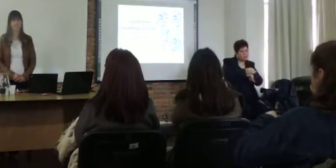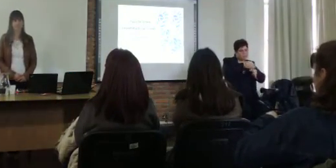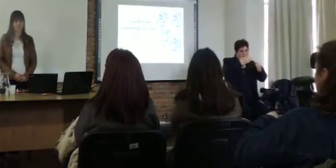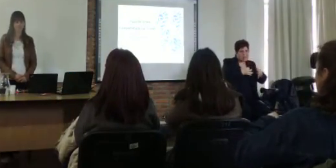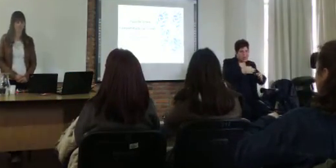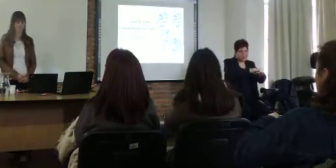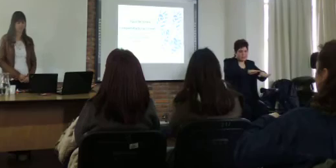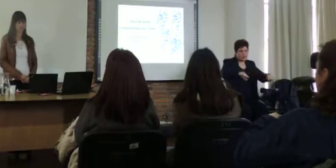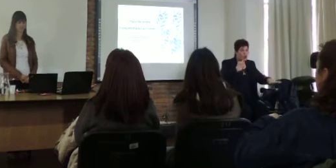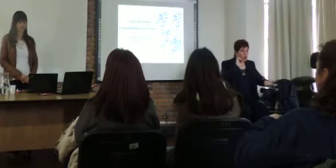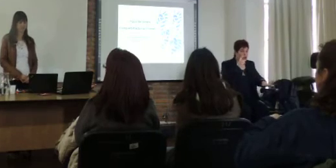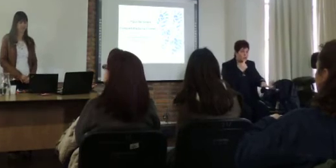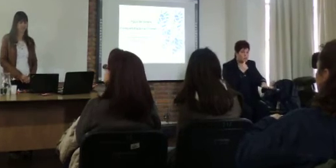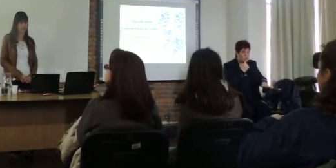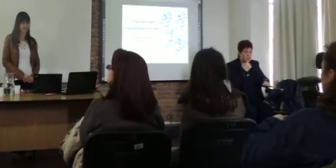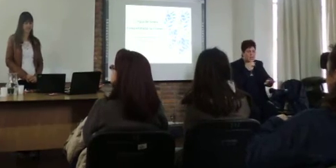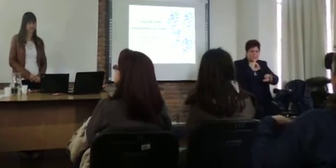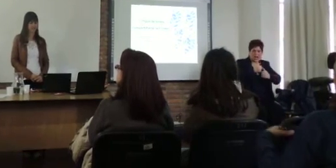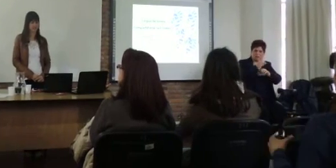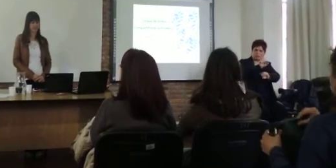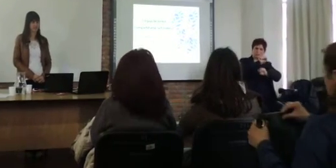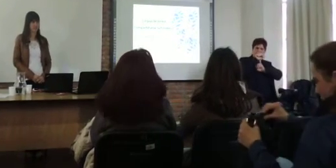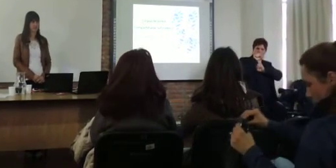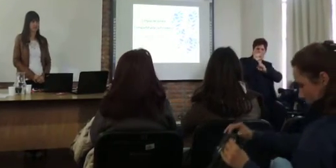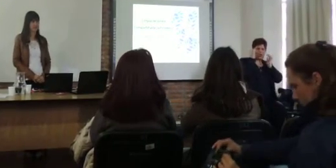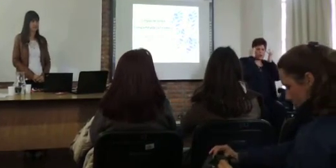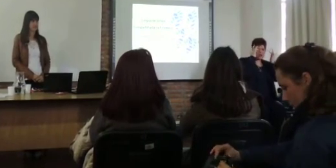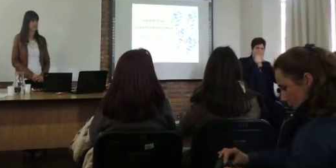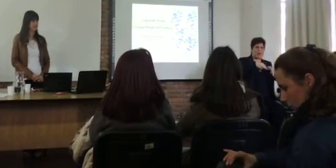es graduada en maestría en educación especial,